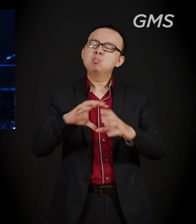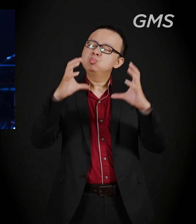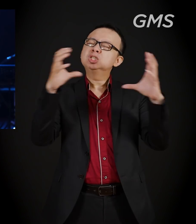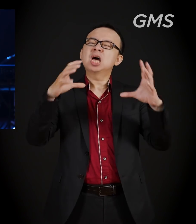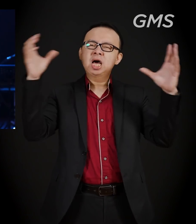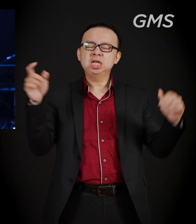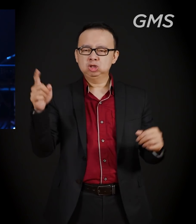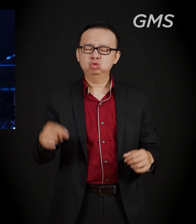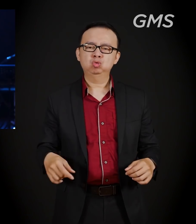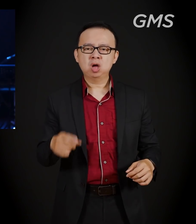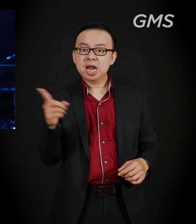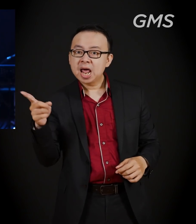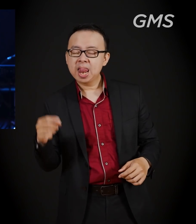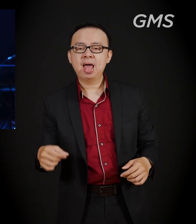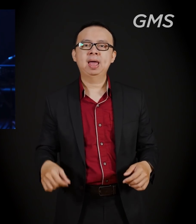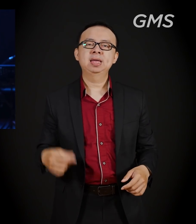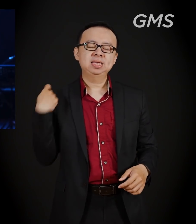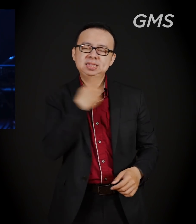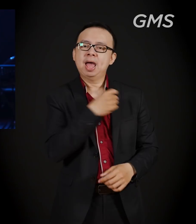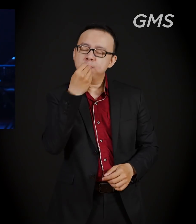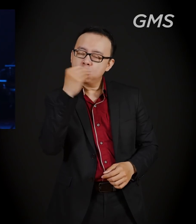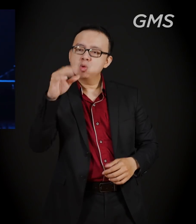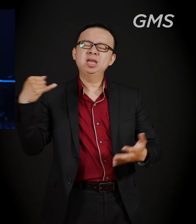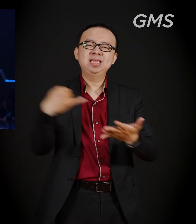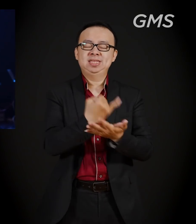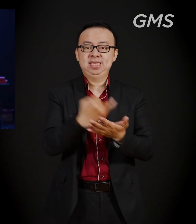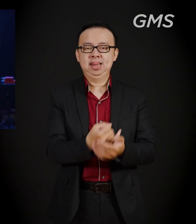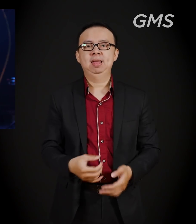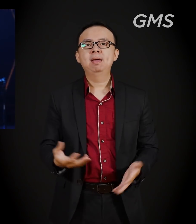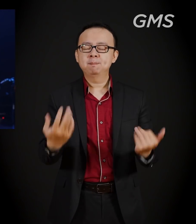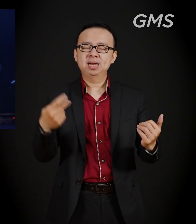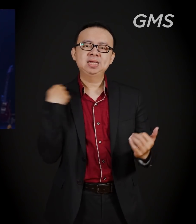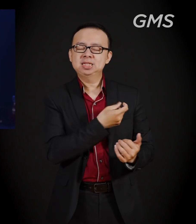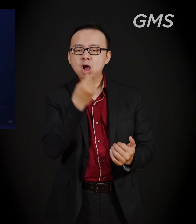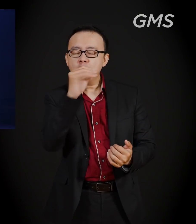yaitu mengabarkan Injil. Sama-sama bilang sama saya,